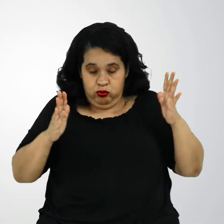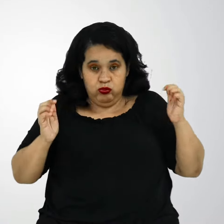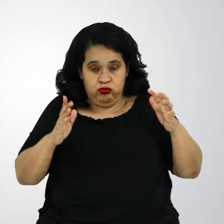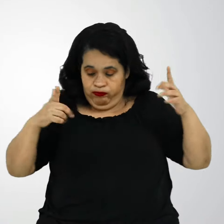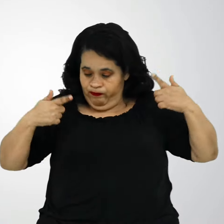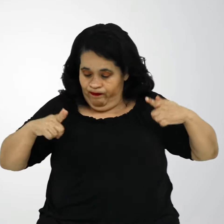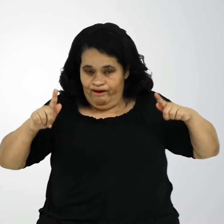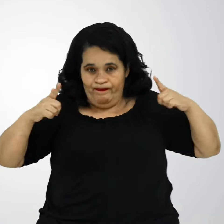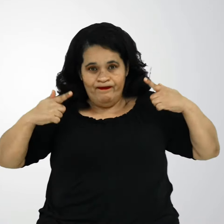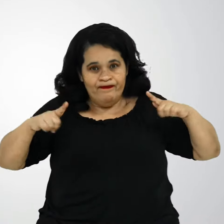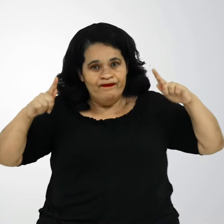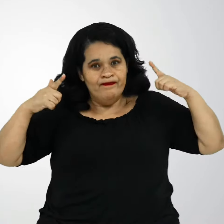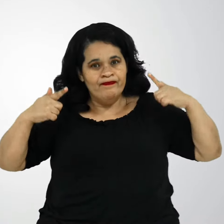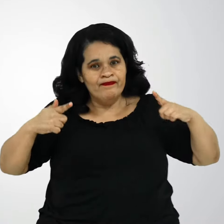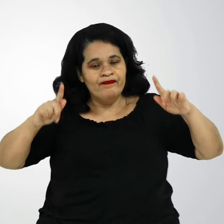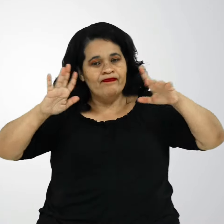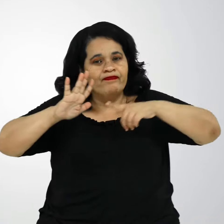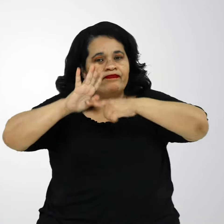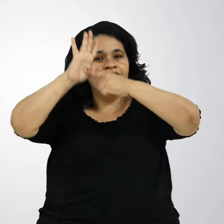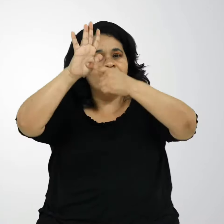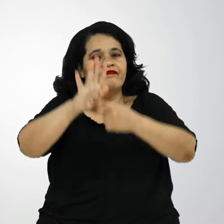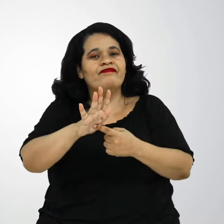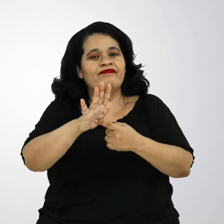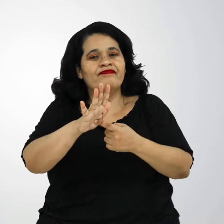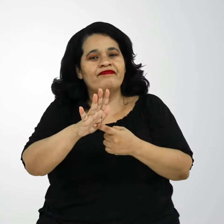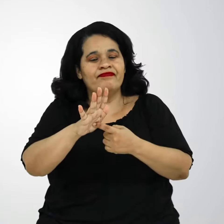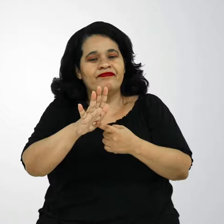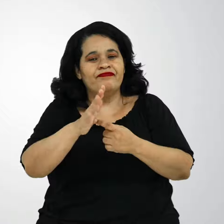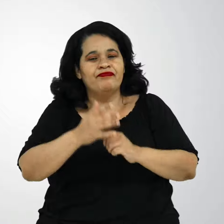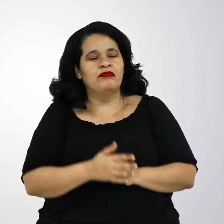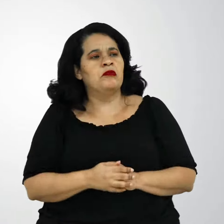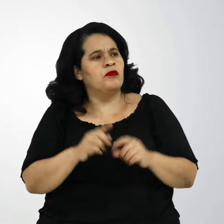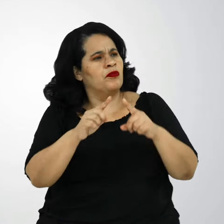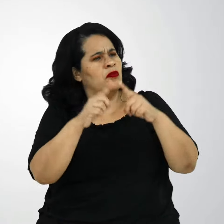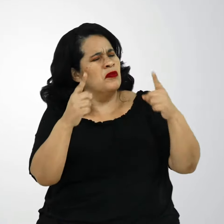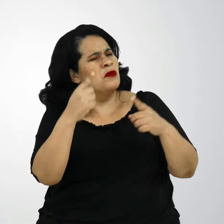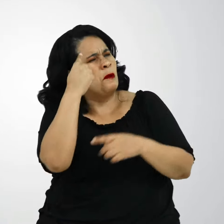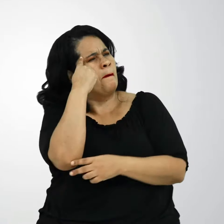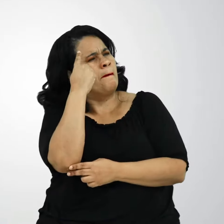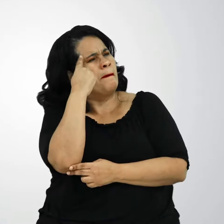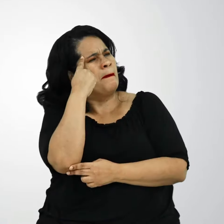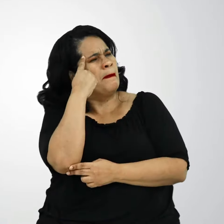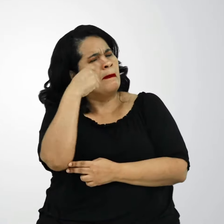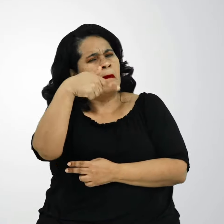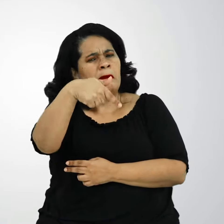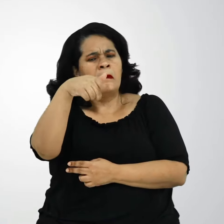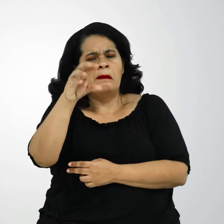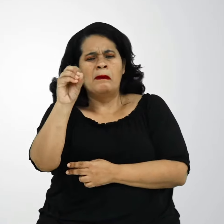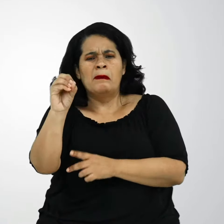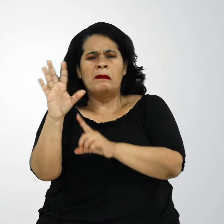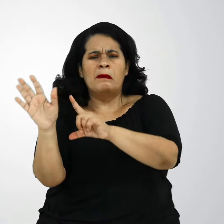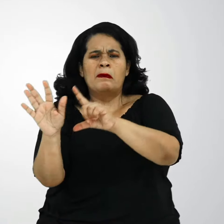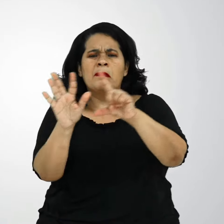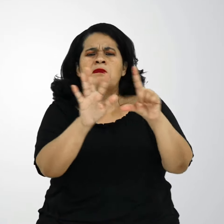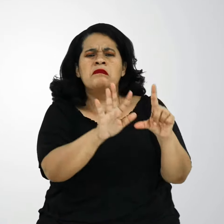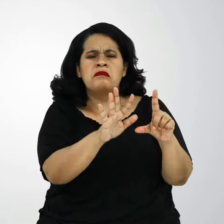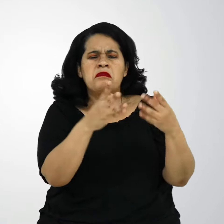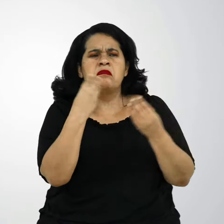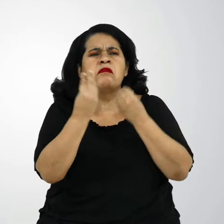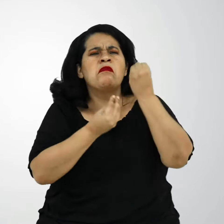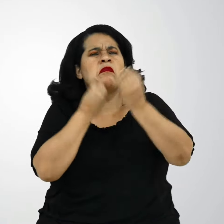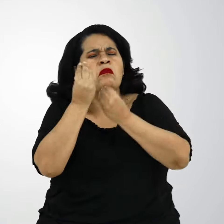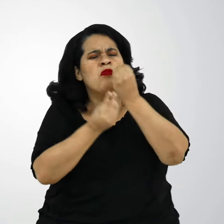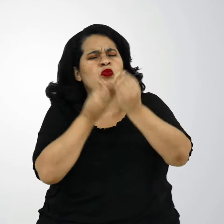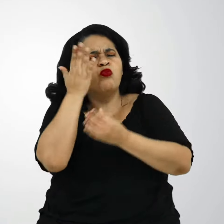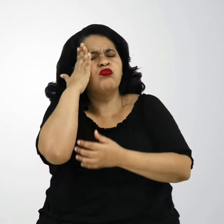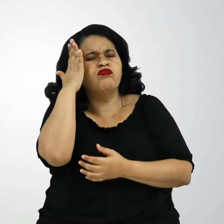essas 70 semanas? Seria a pergunta que muitas pessoas estão fazendo agora, ou que já fizeram, que vão fazer. E é